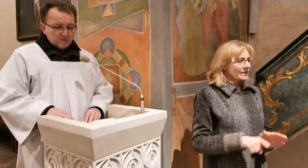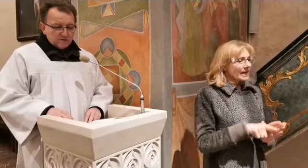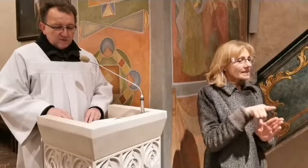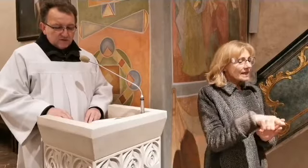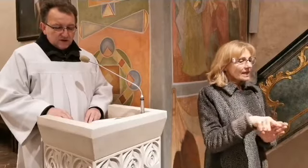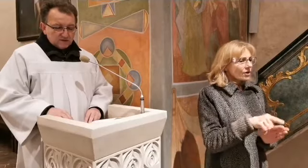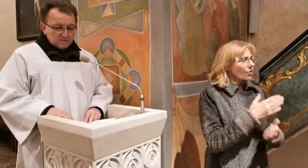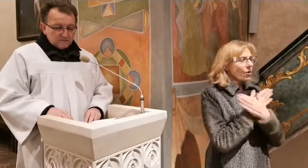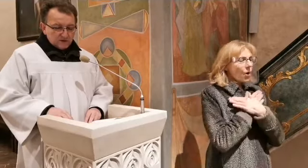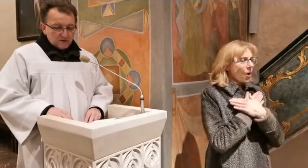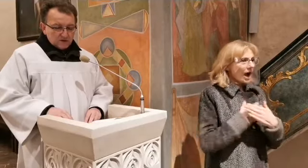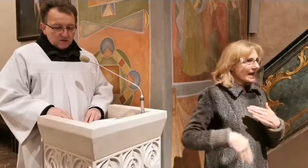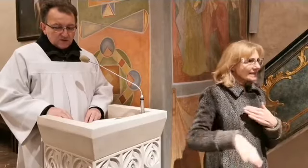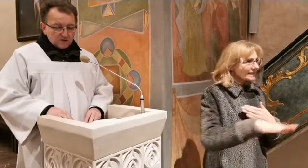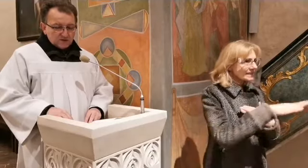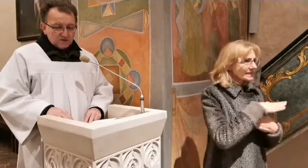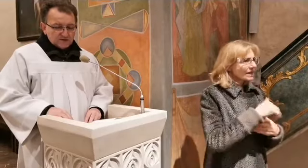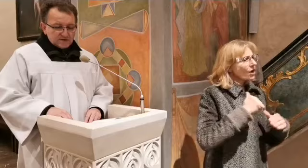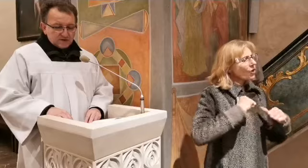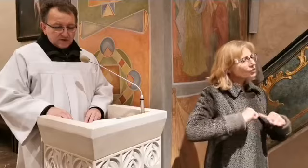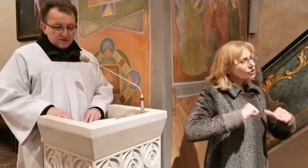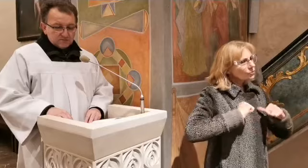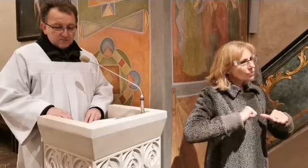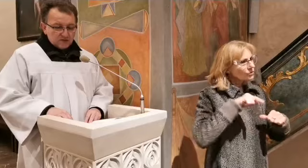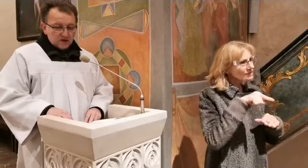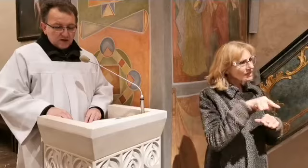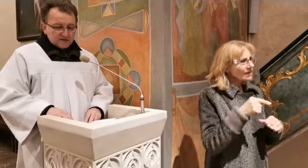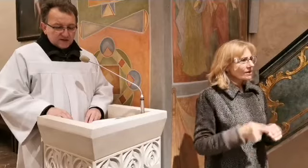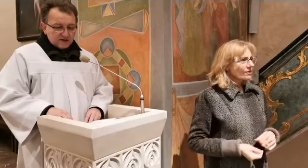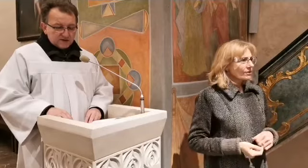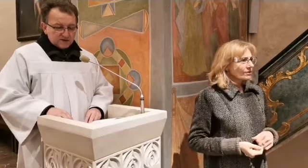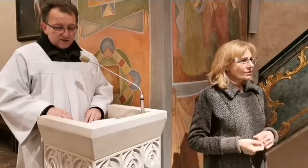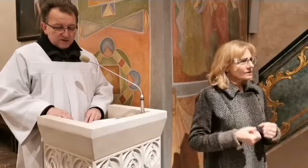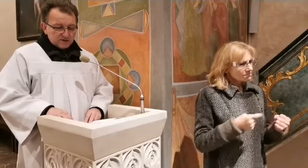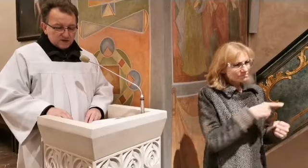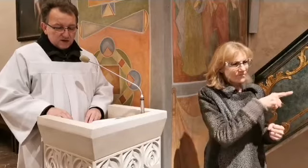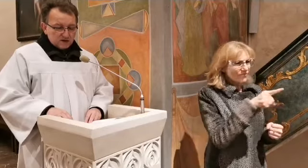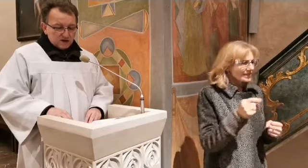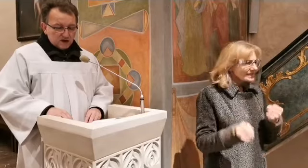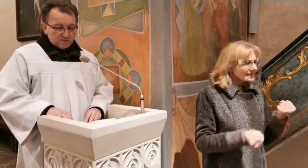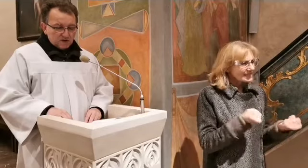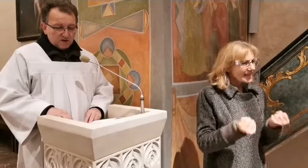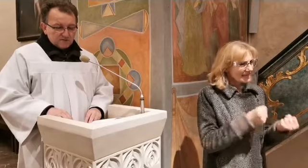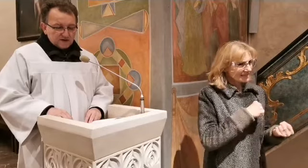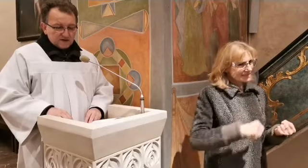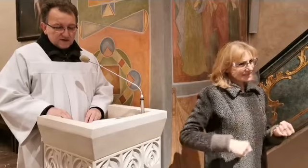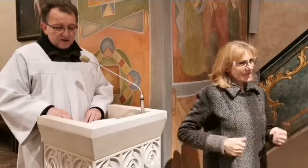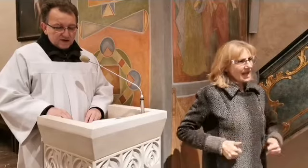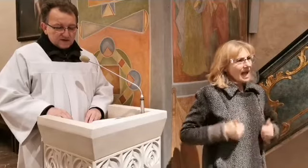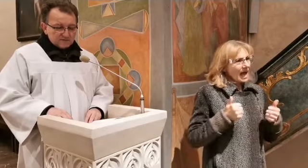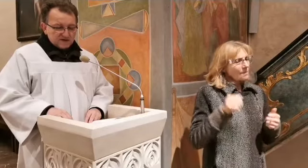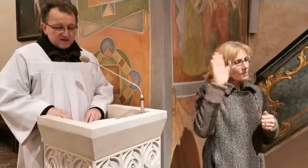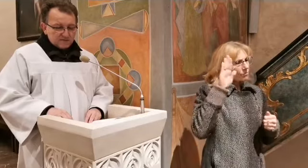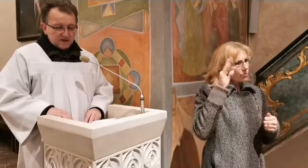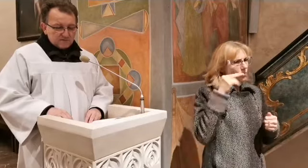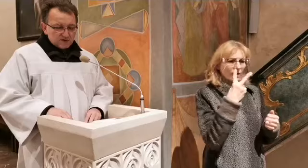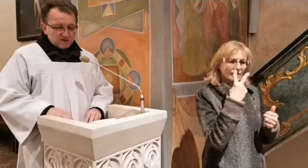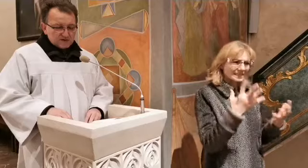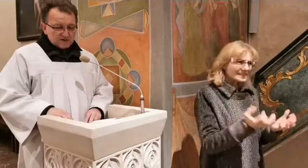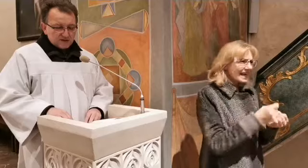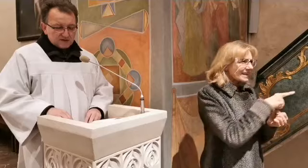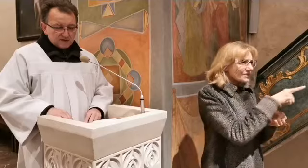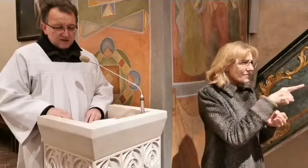Dlatego, umiłowani, oczekując tego, starajcie się, aby On was znalazł bez